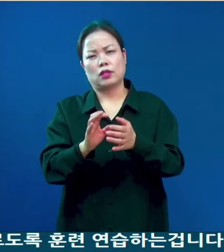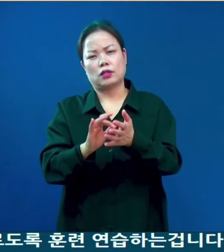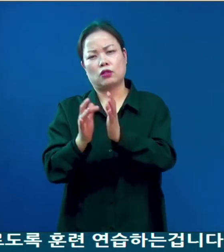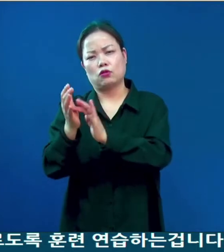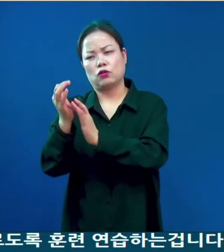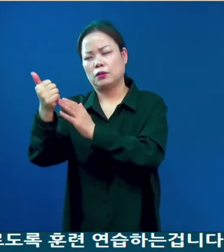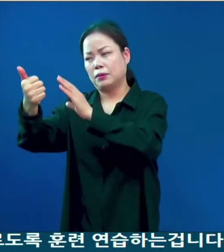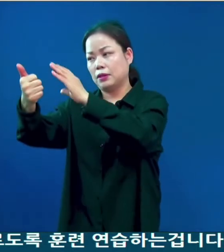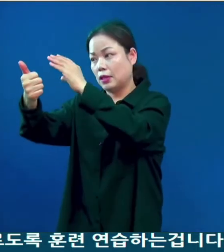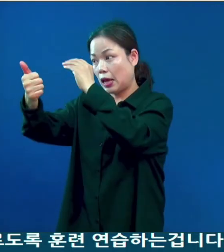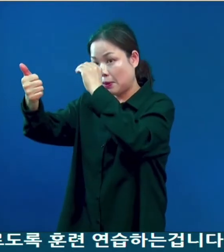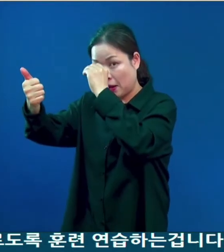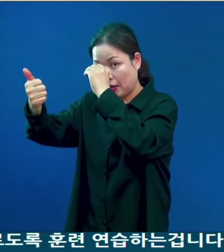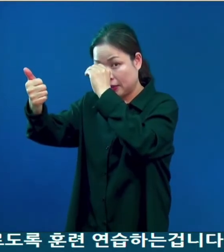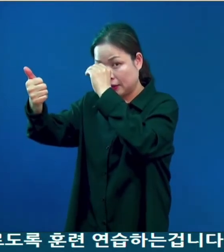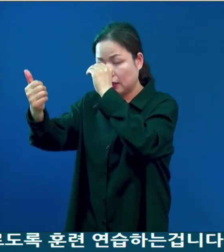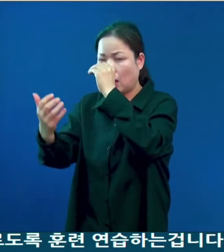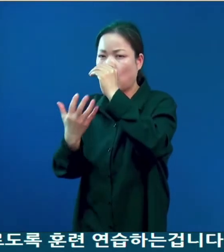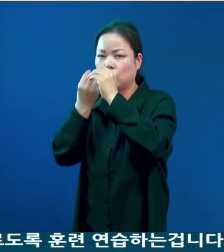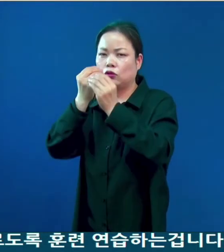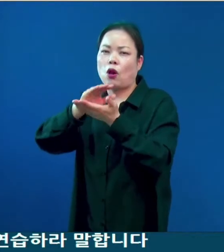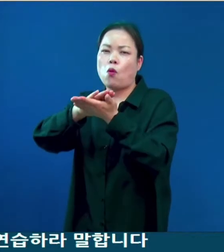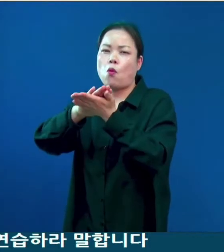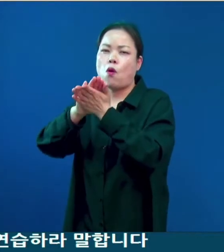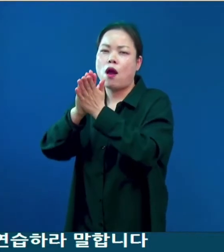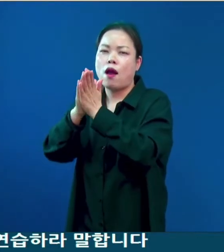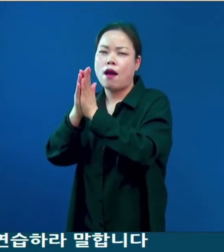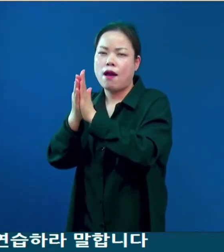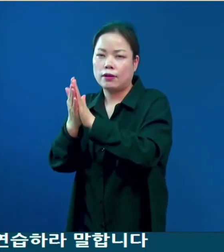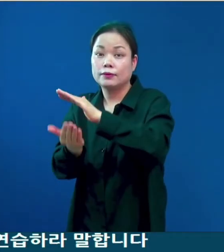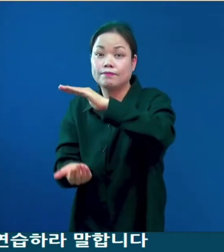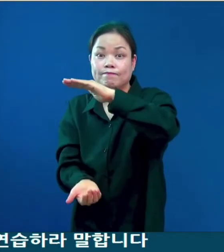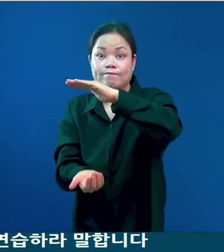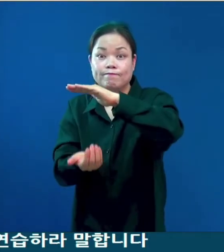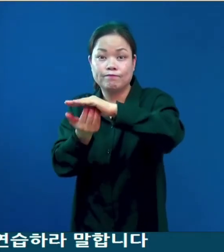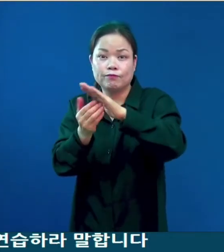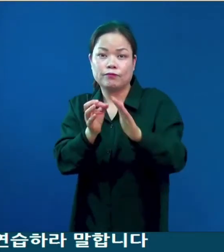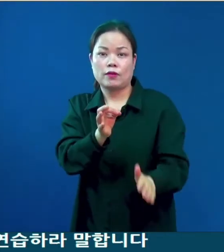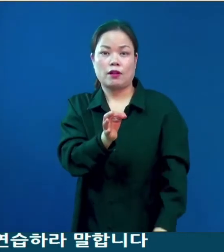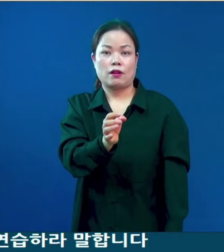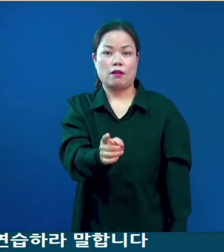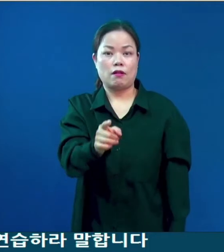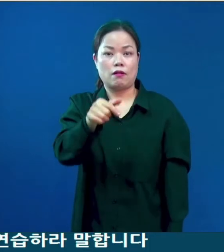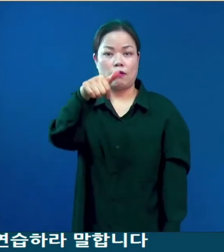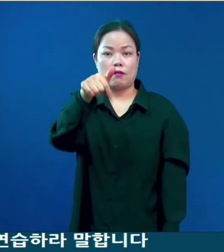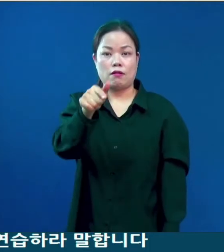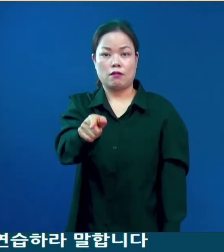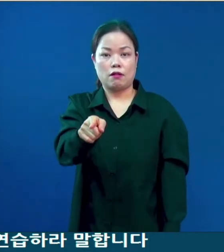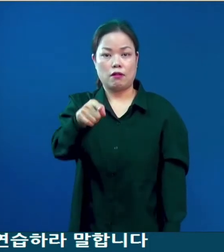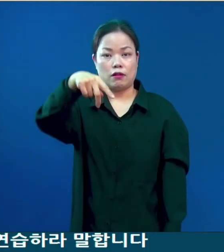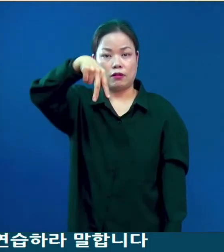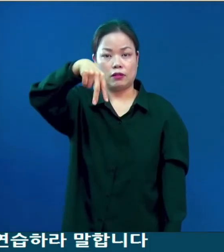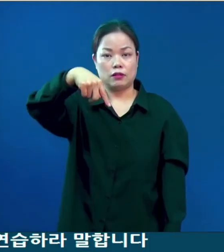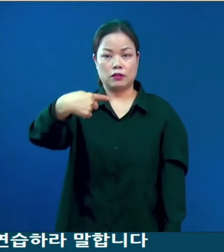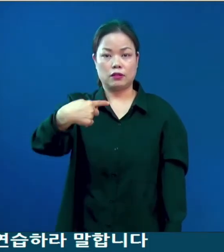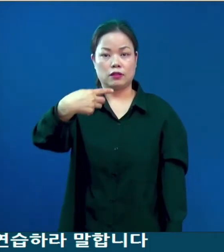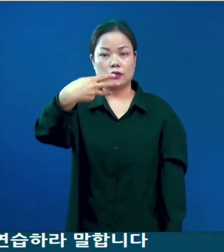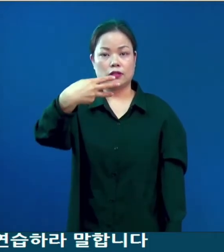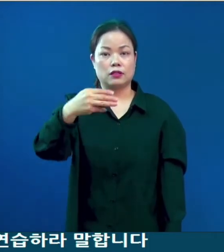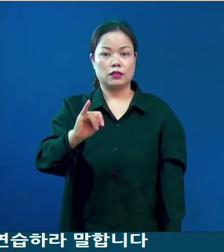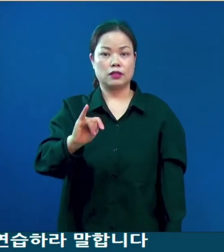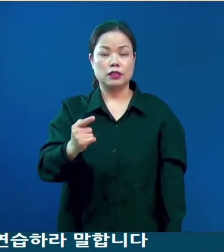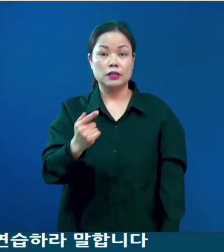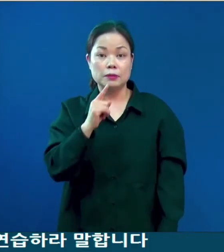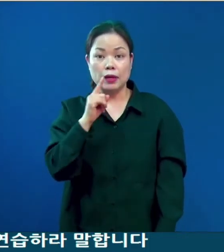예수님을 닮아가는 성화를 이루어간다, 이렇게 어거스틴이 얘기했습니다. 이제 결국